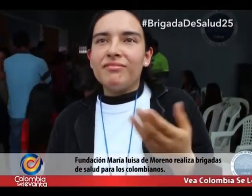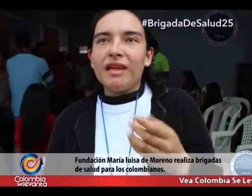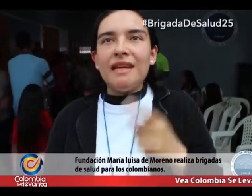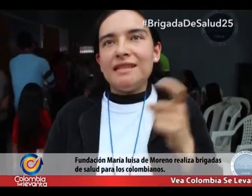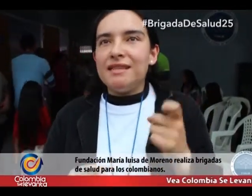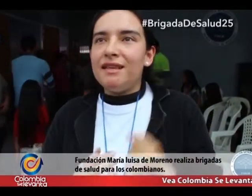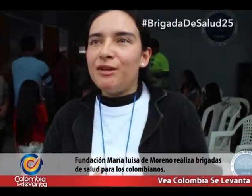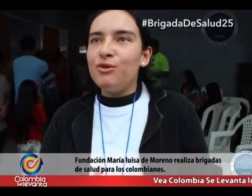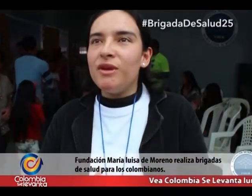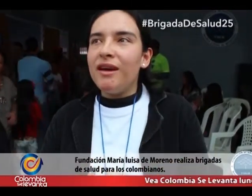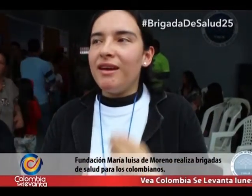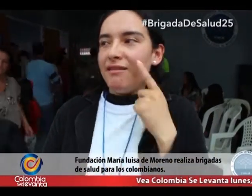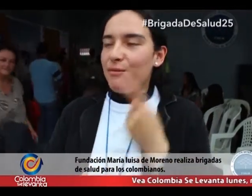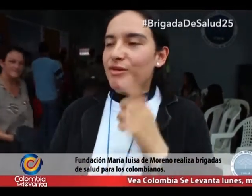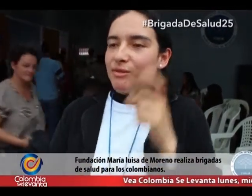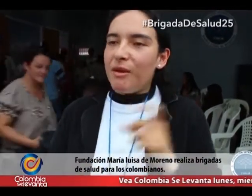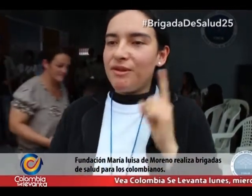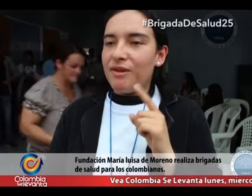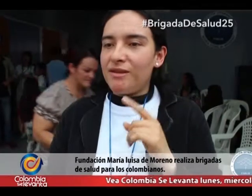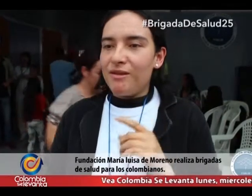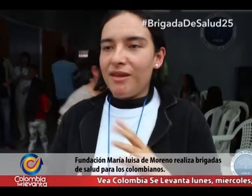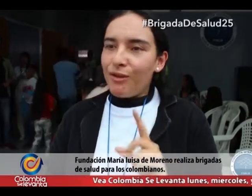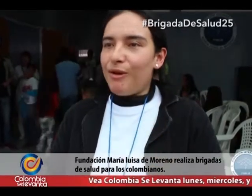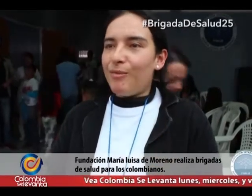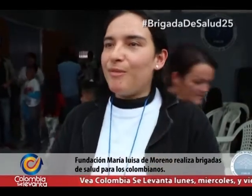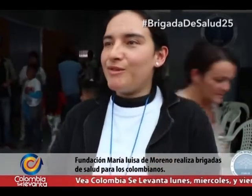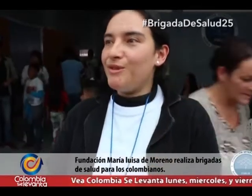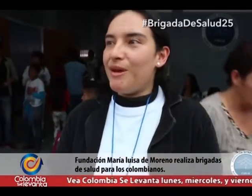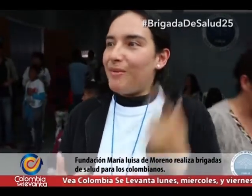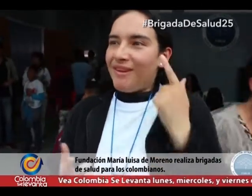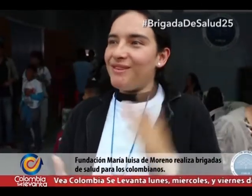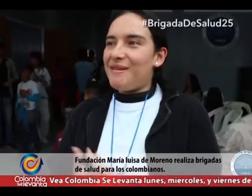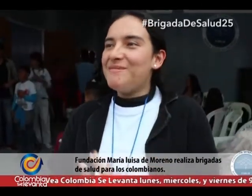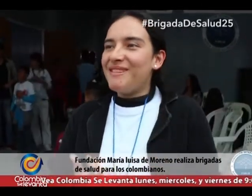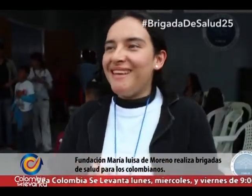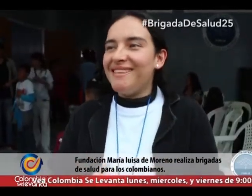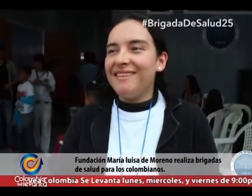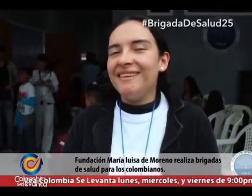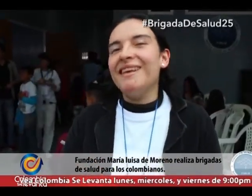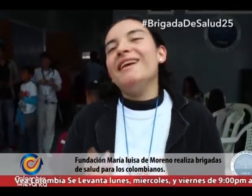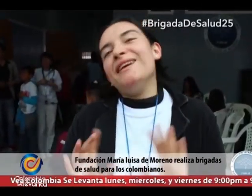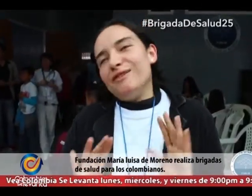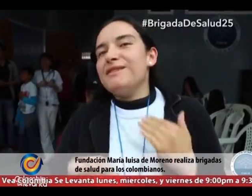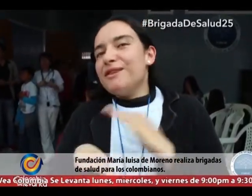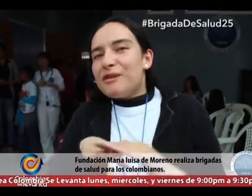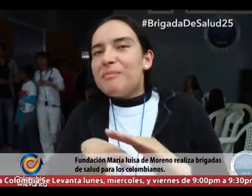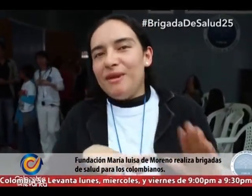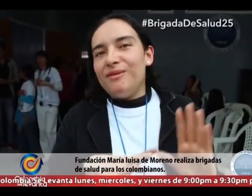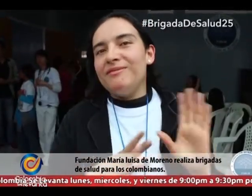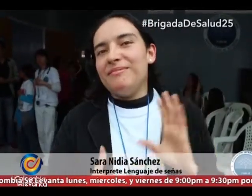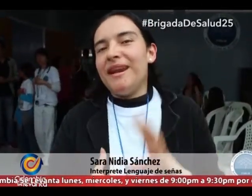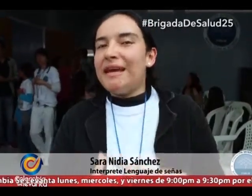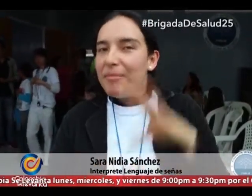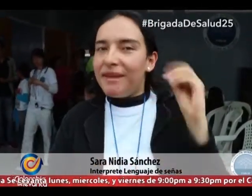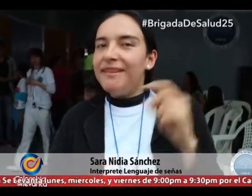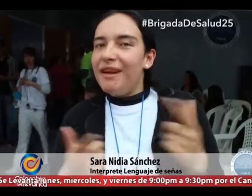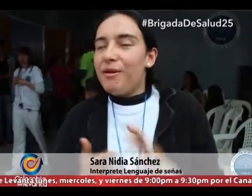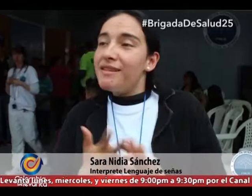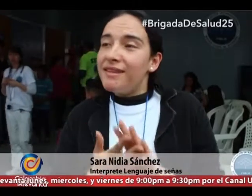y necesita ayuda, y vemos que es una persona sorda, no le podemos ayudar porque no sabemos señas. Entonces, los invito para que aprendan lengua de